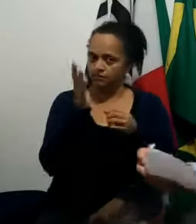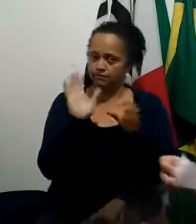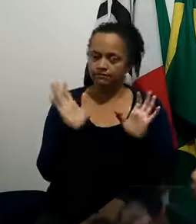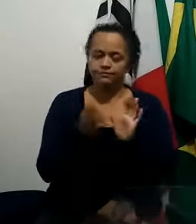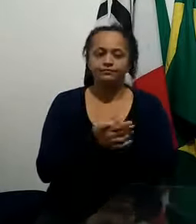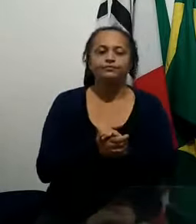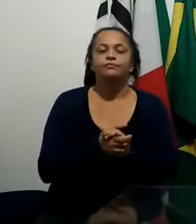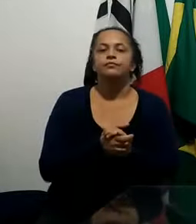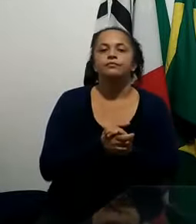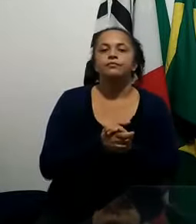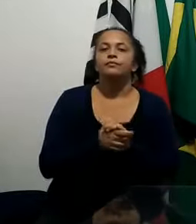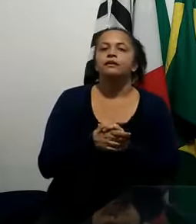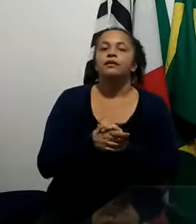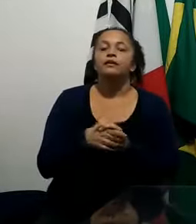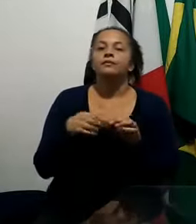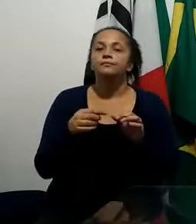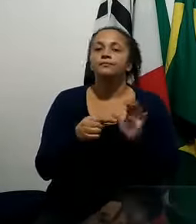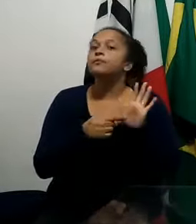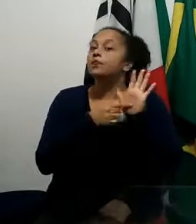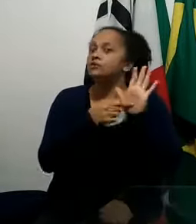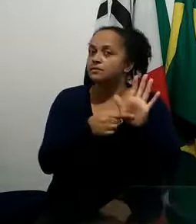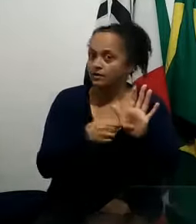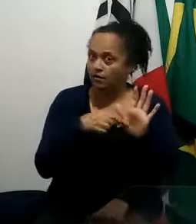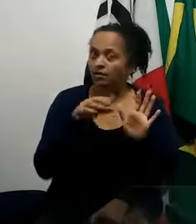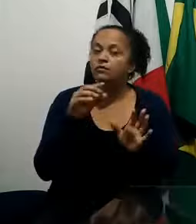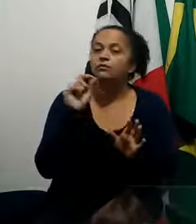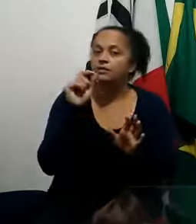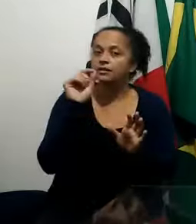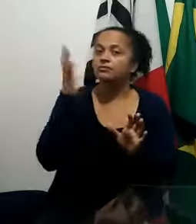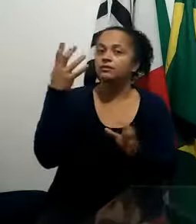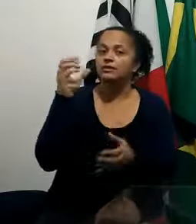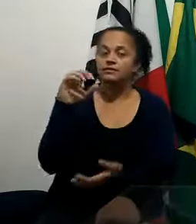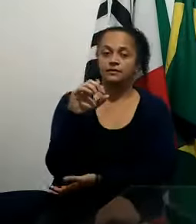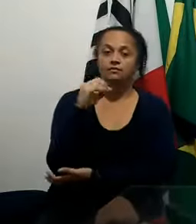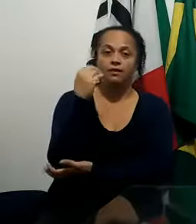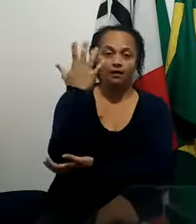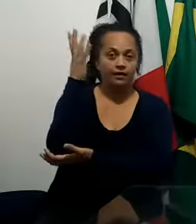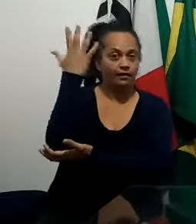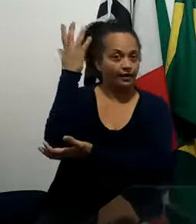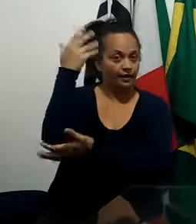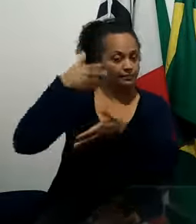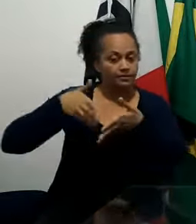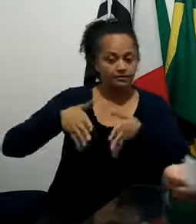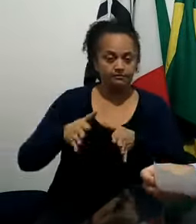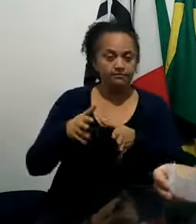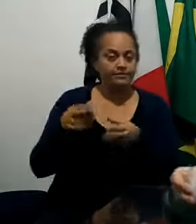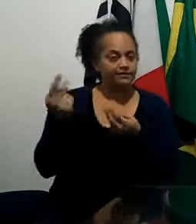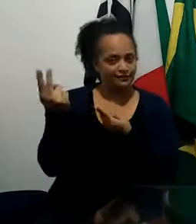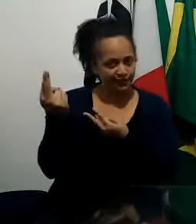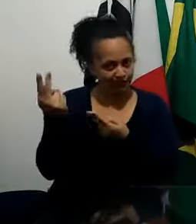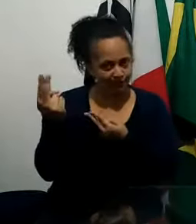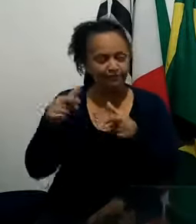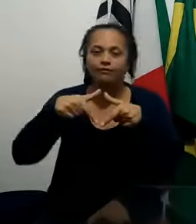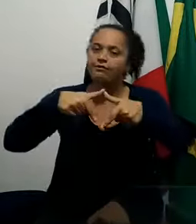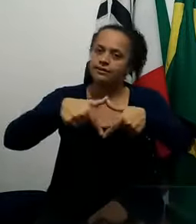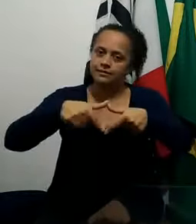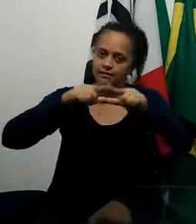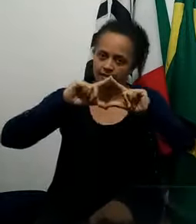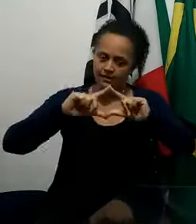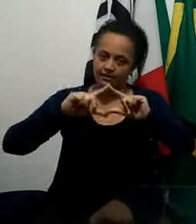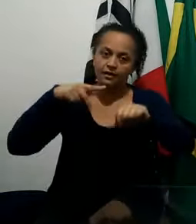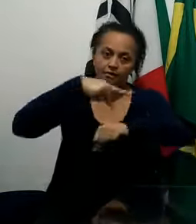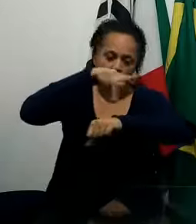o maior dos sinais, que é a figueira voltar a brotar, que é a nação de Israel, né? Nós falamos também sobre